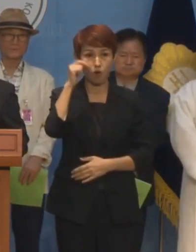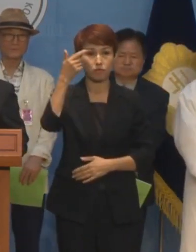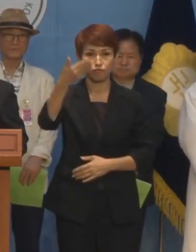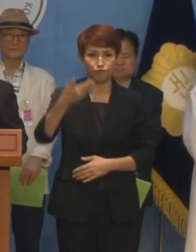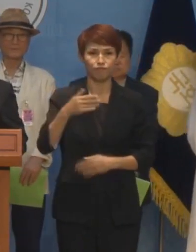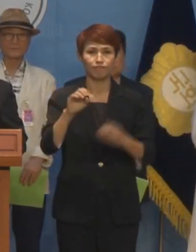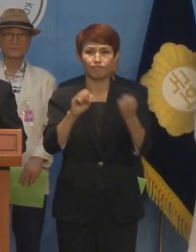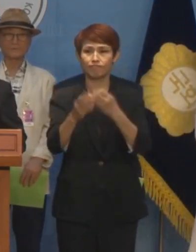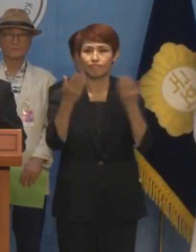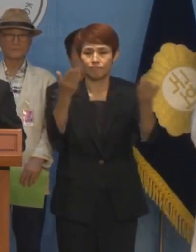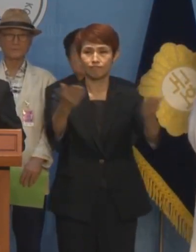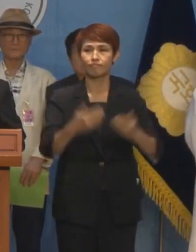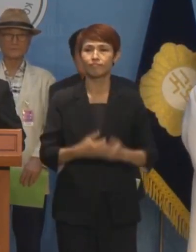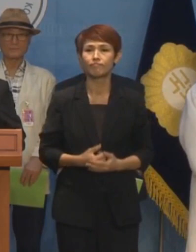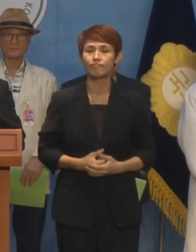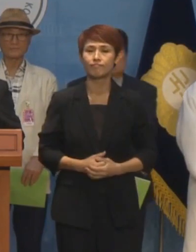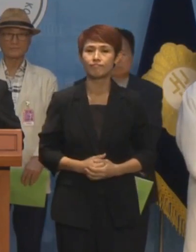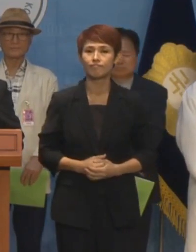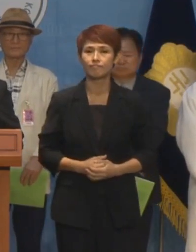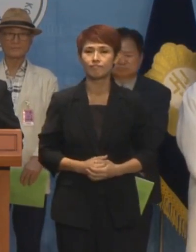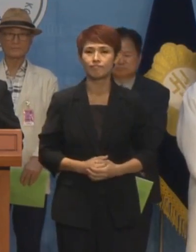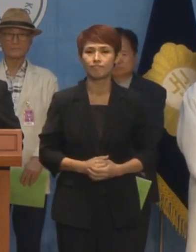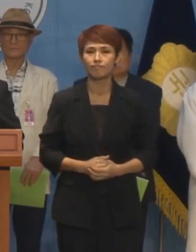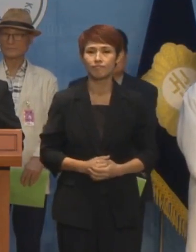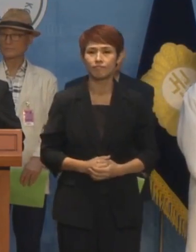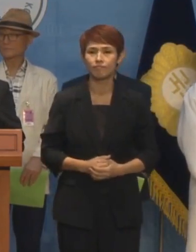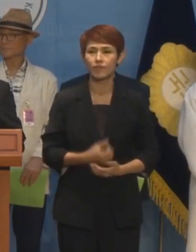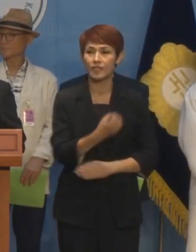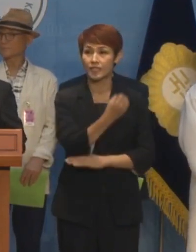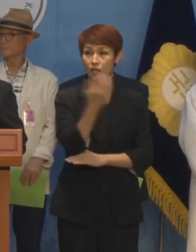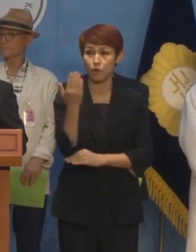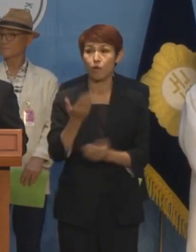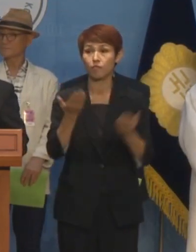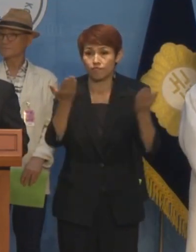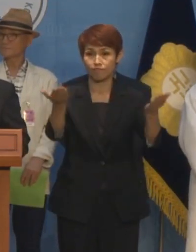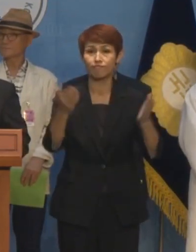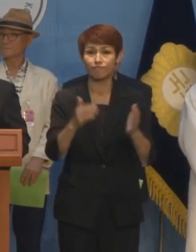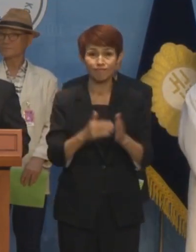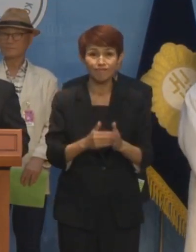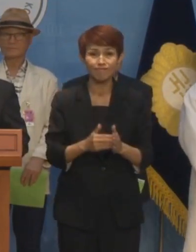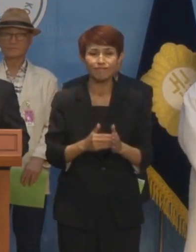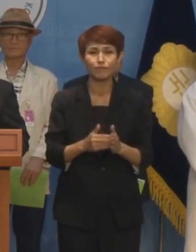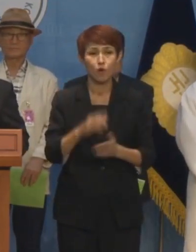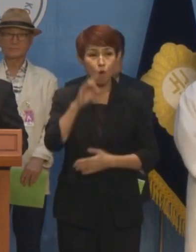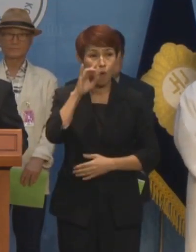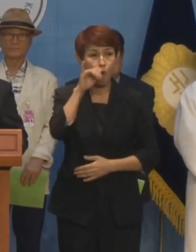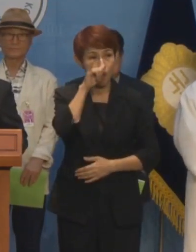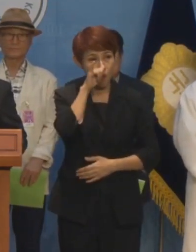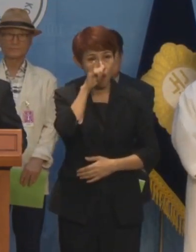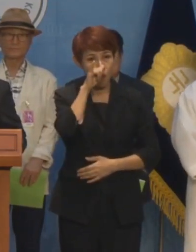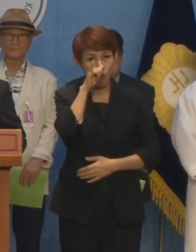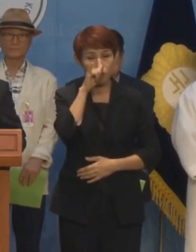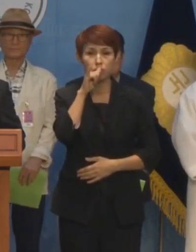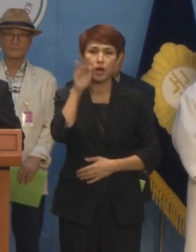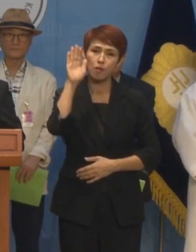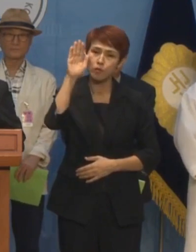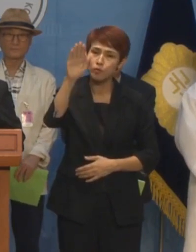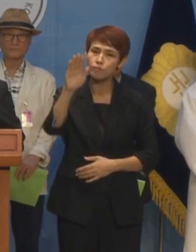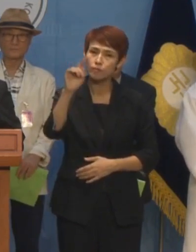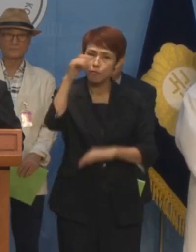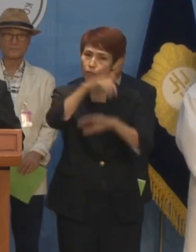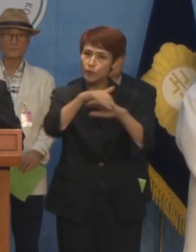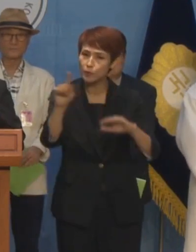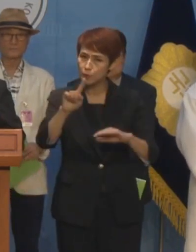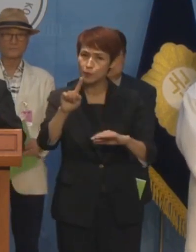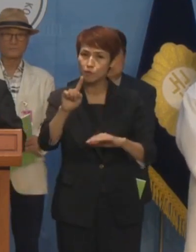답변 드리도록 하겠습니다. 저희들이 보도 자료를 보내드렸습니다만은 궁금한 부분이나 앞으로 어떻게 할지에